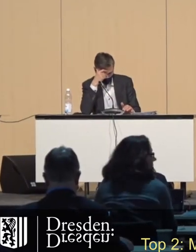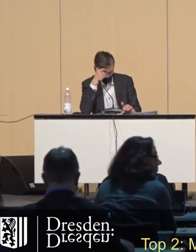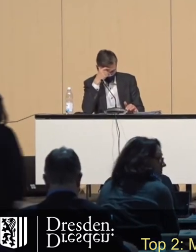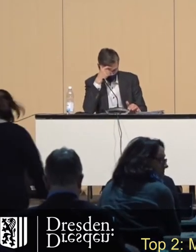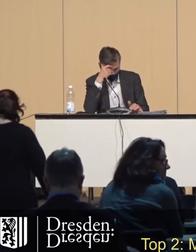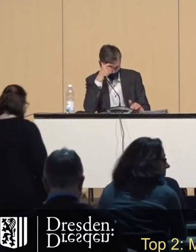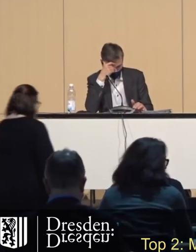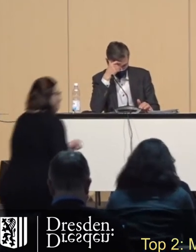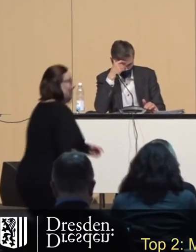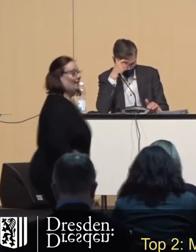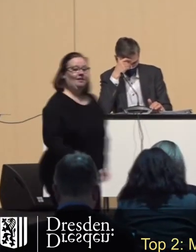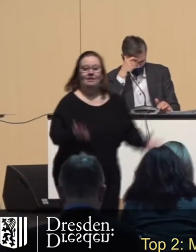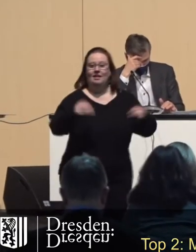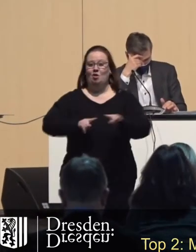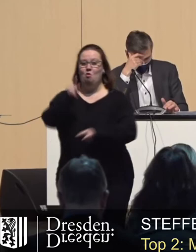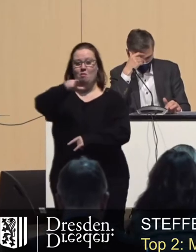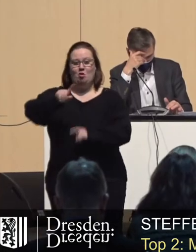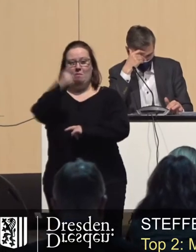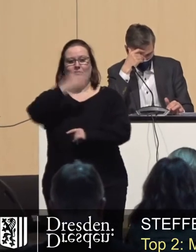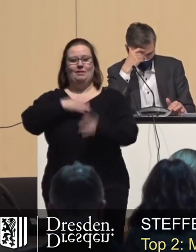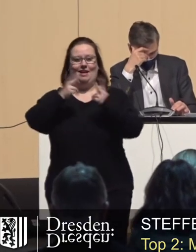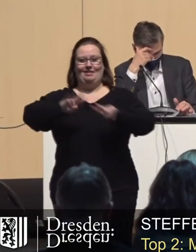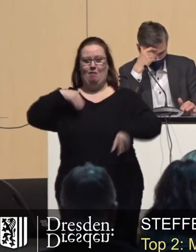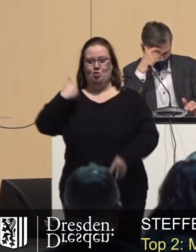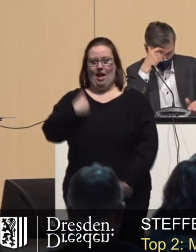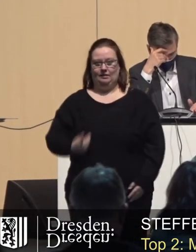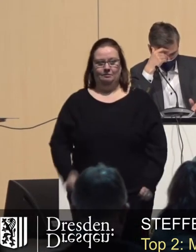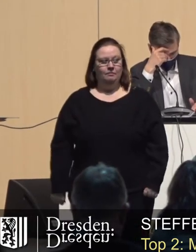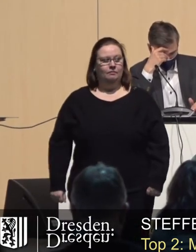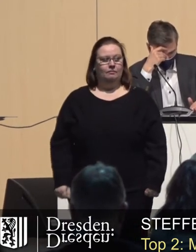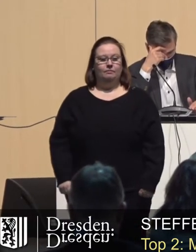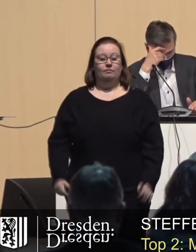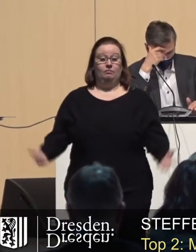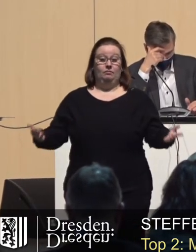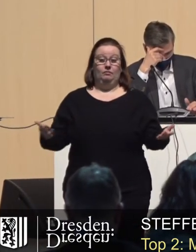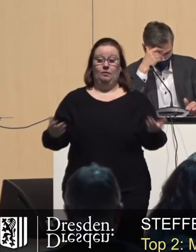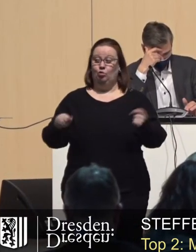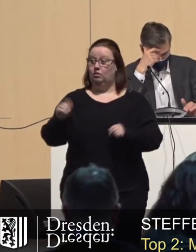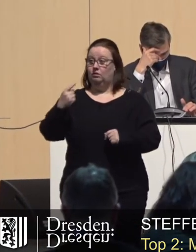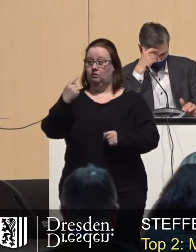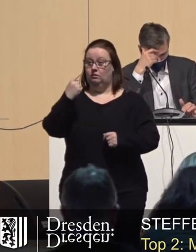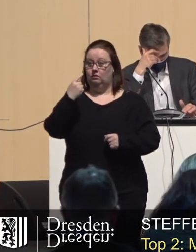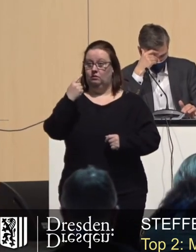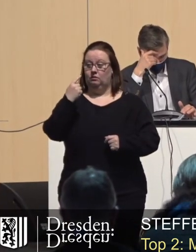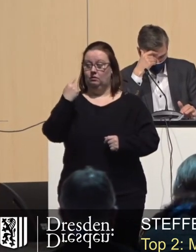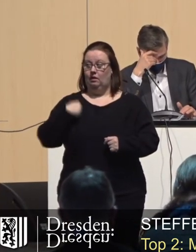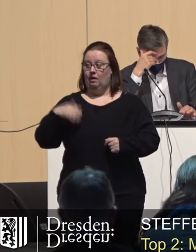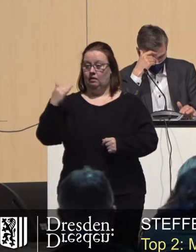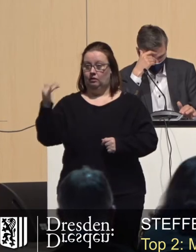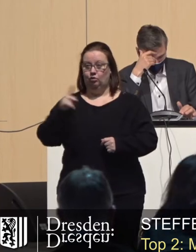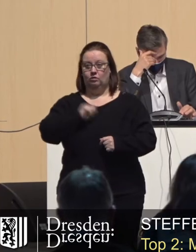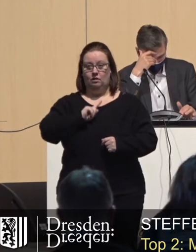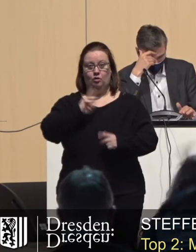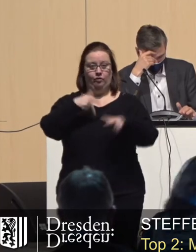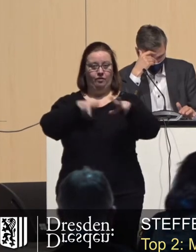Sehr geehrter Herr Oberbürgermeister, meine sehr geehrten Damen und Herren, Herr Kaniewski hat uns ja und speziell Ihnen und